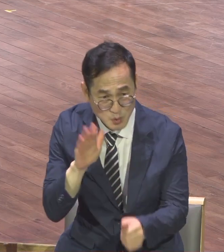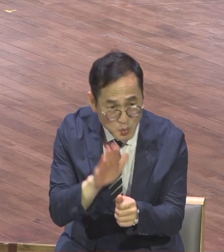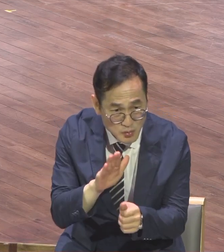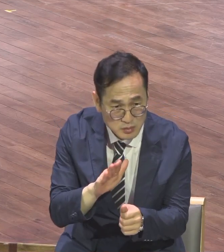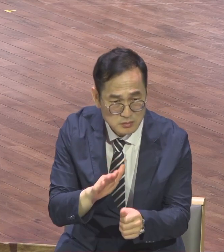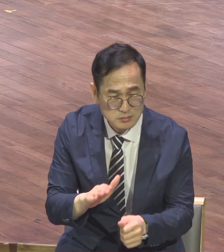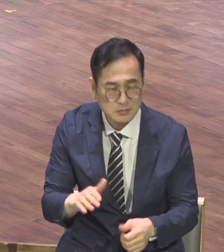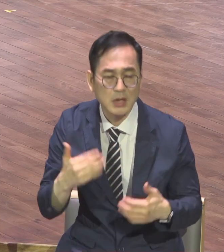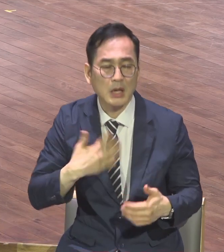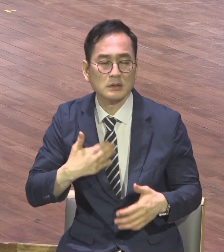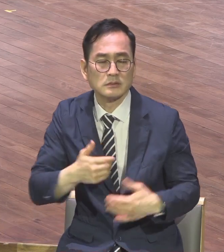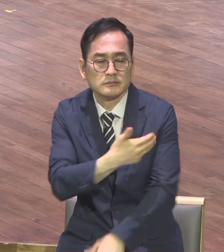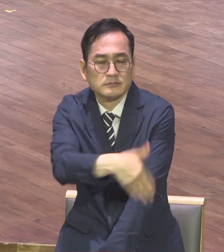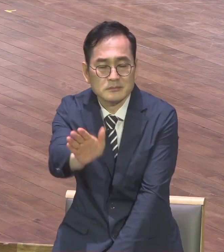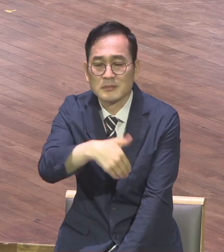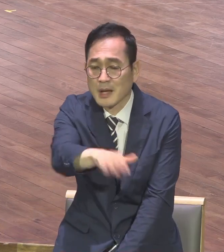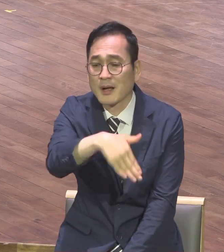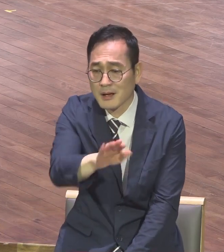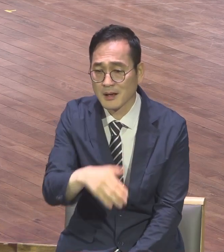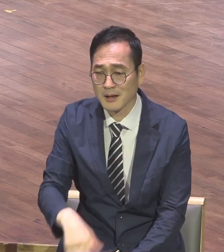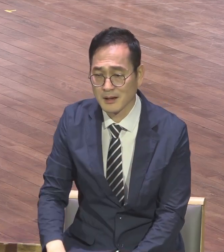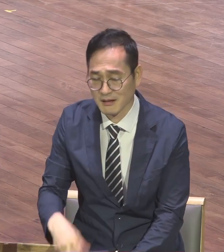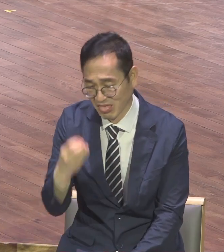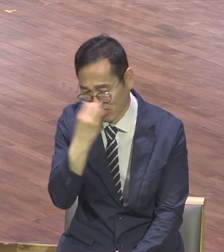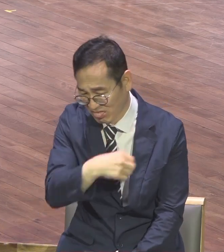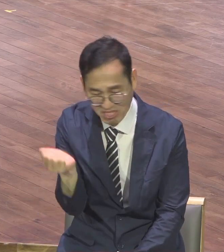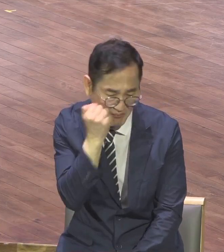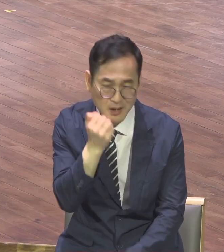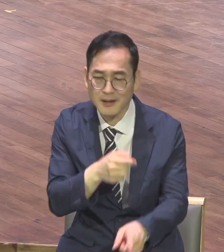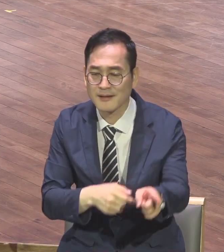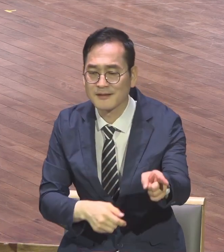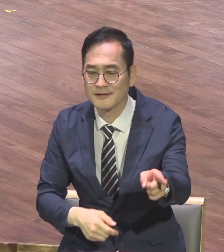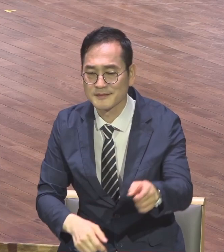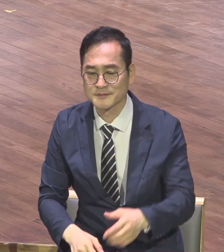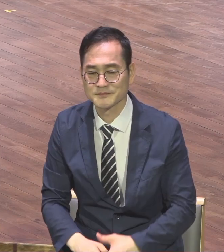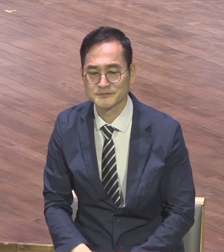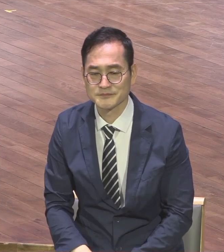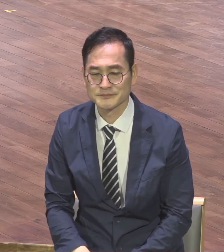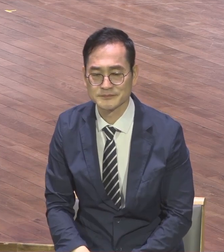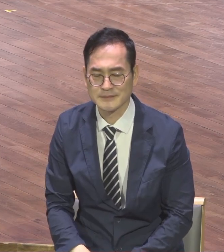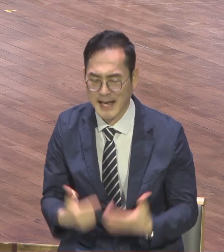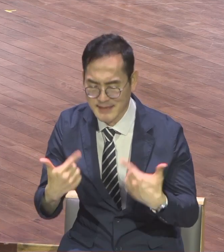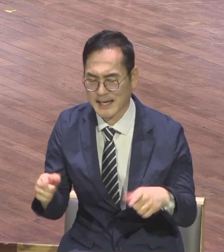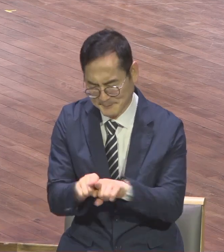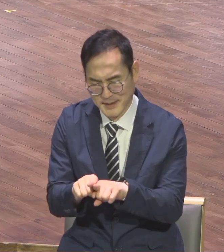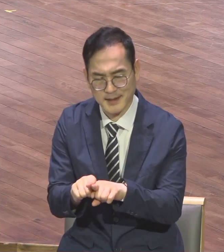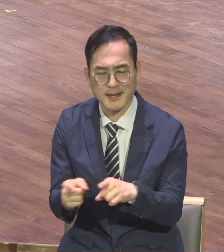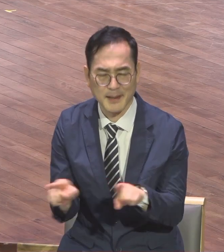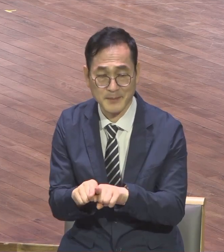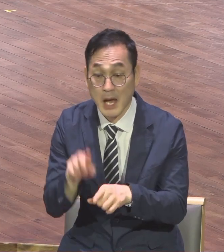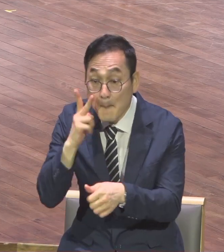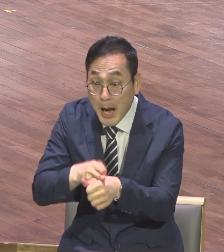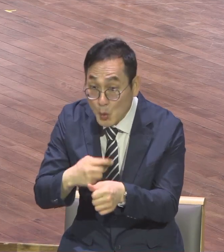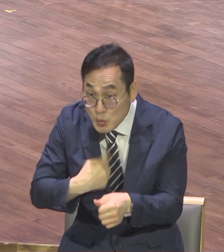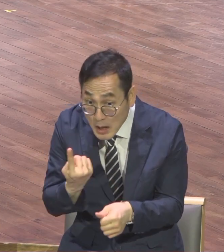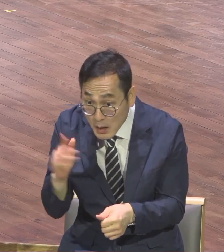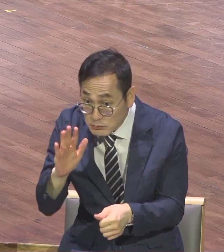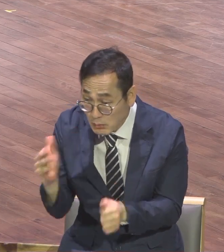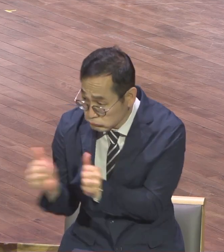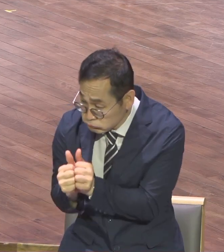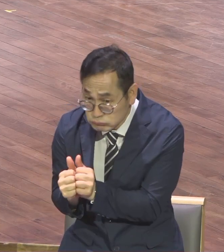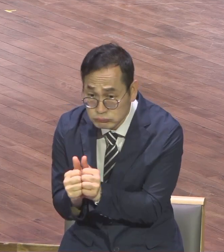With the principle. 같이. 사도 바울도 항상 함께. 예수님도 함께